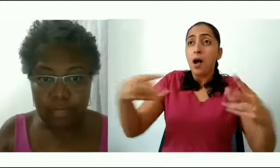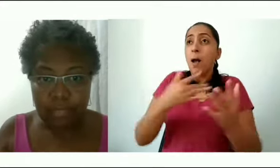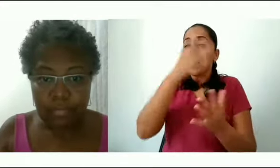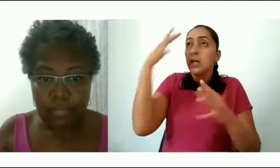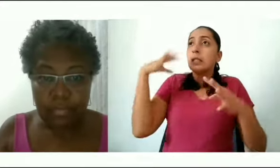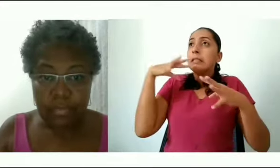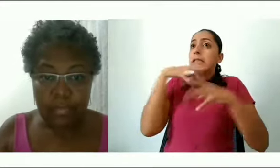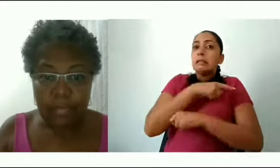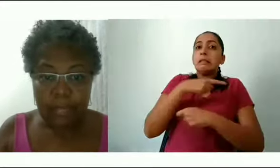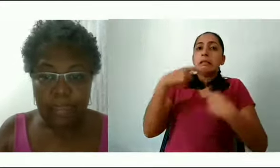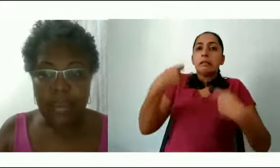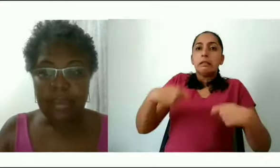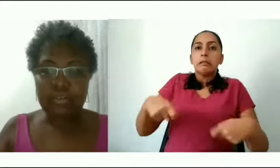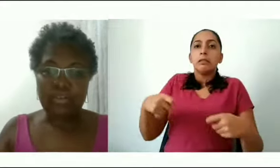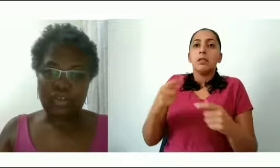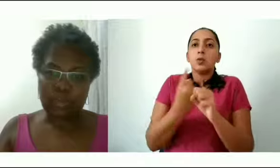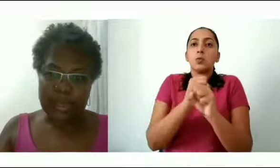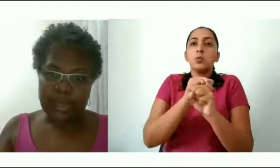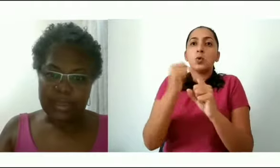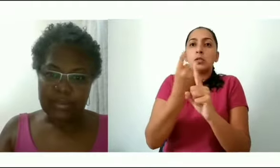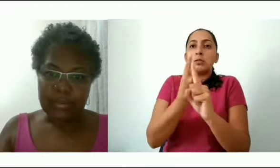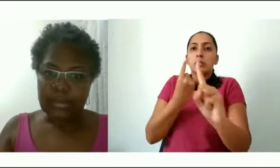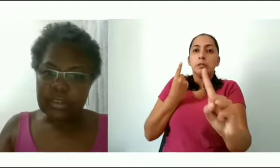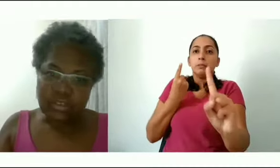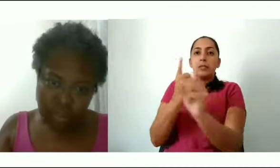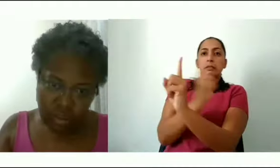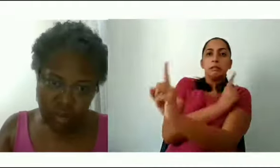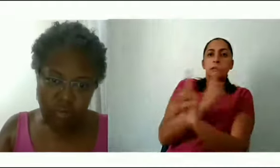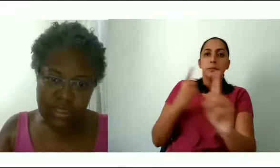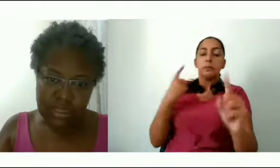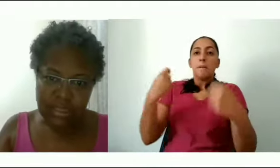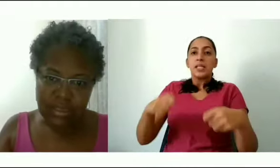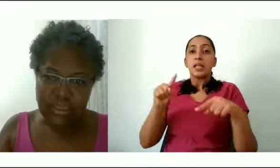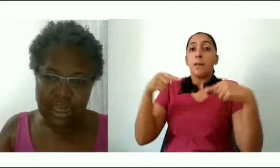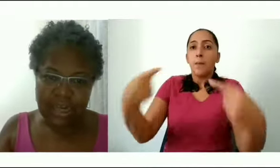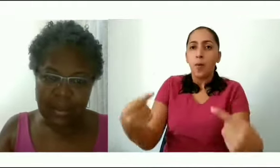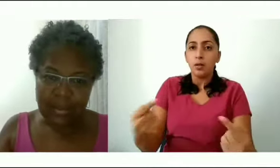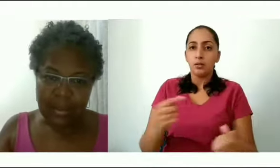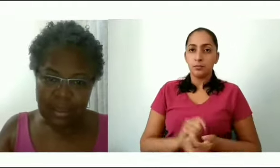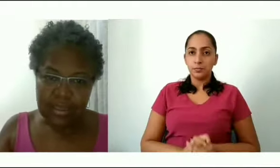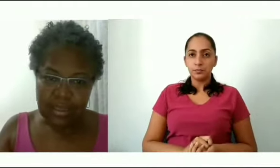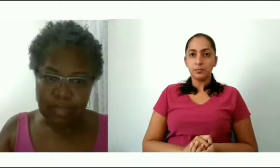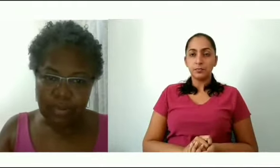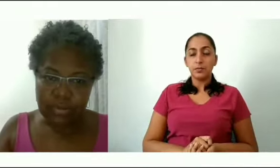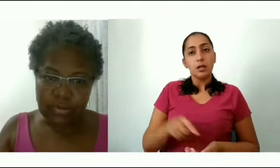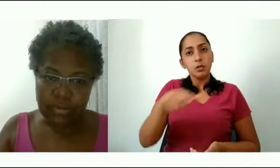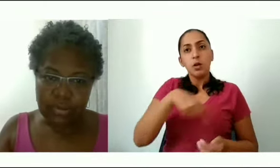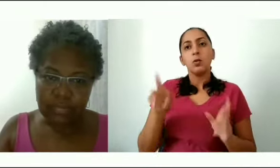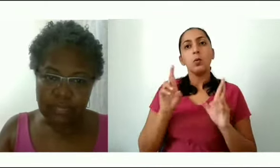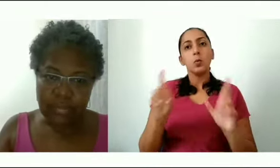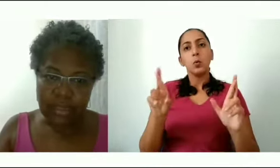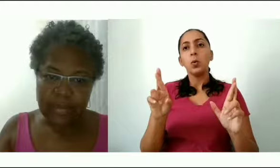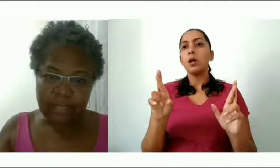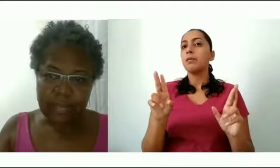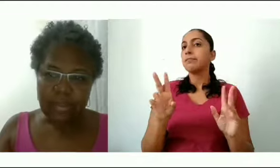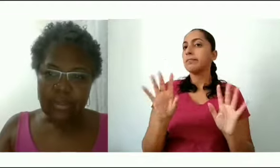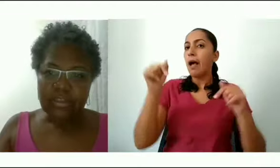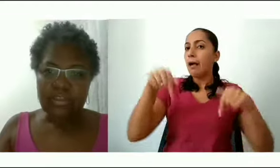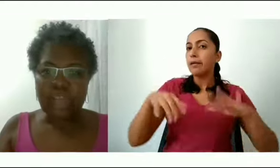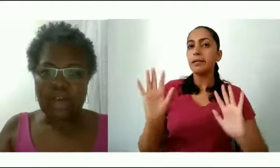social. A gente espera que a gente não consiga chegar a esse ponto,